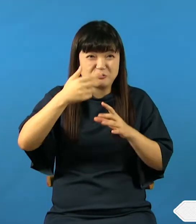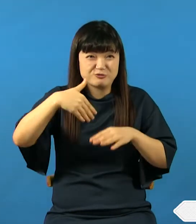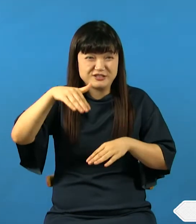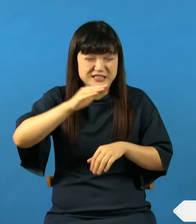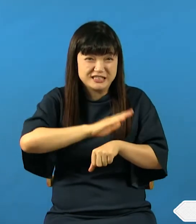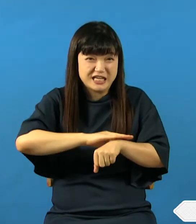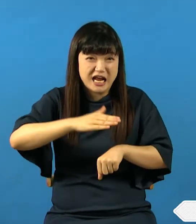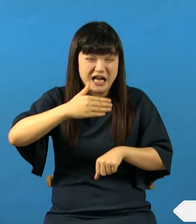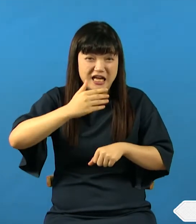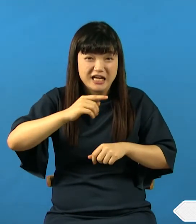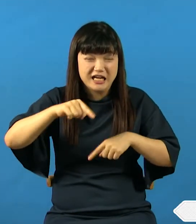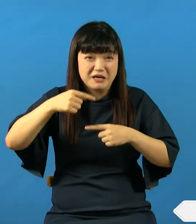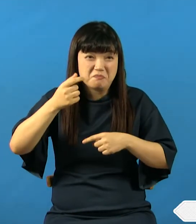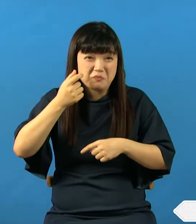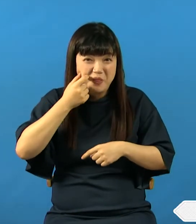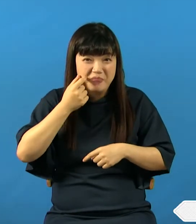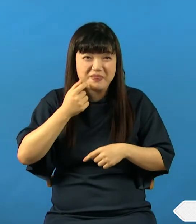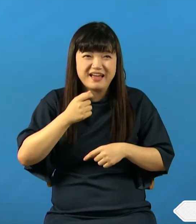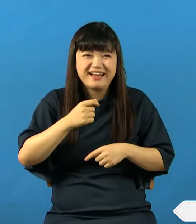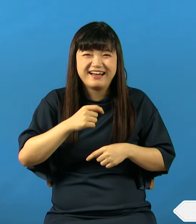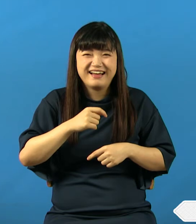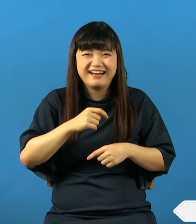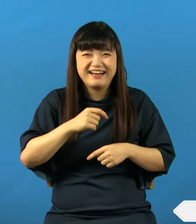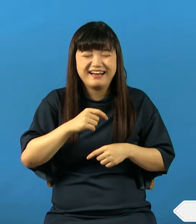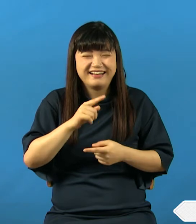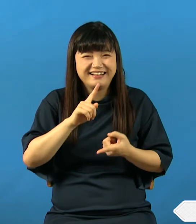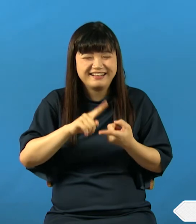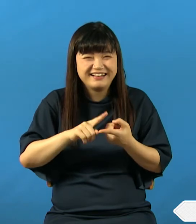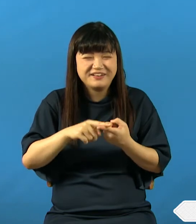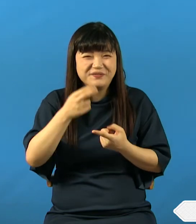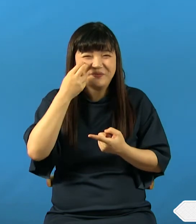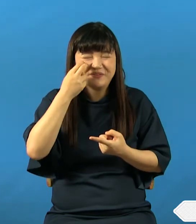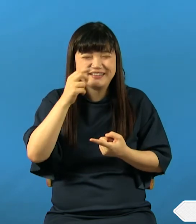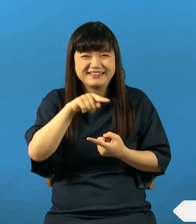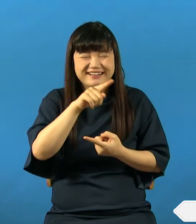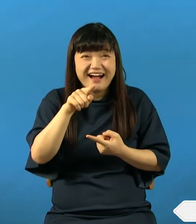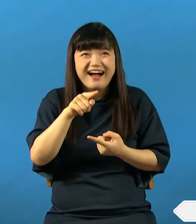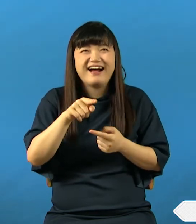목사 천국 잘 못 간다니까 좋아하시는 분들이.